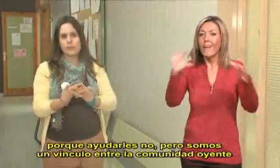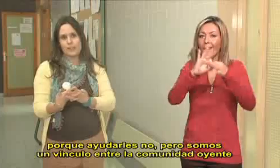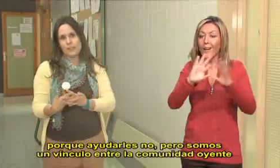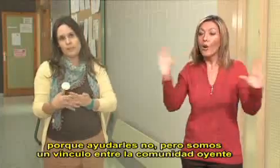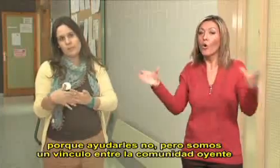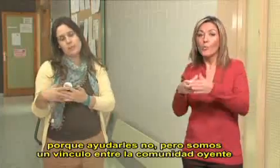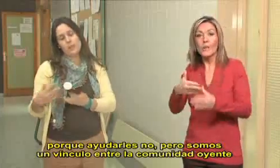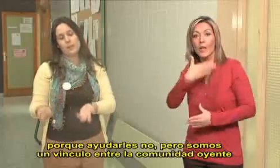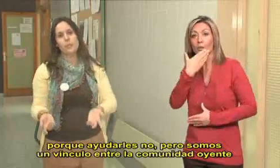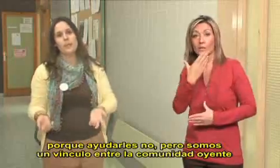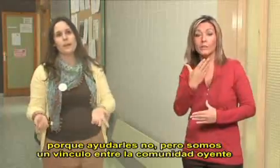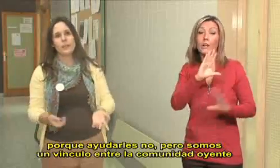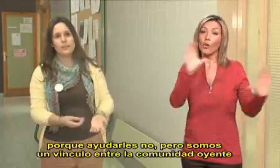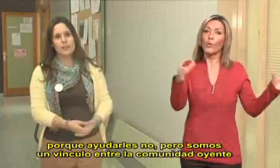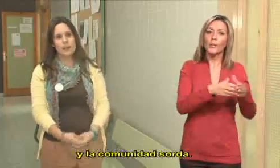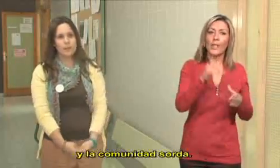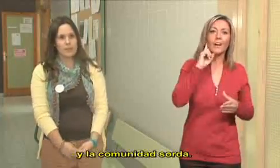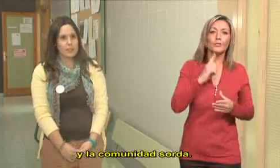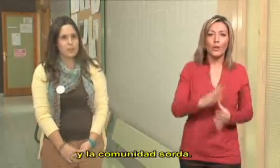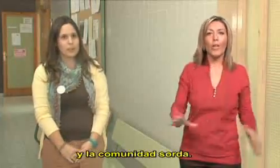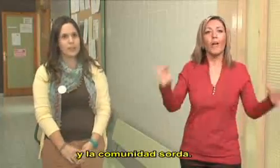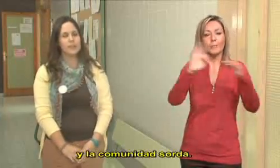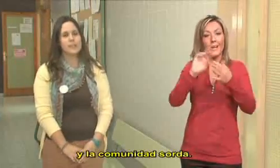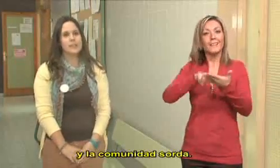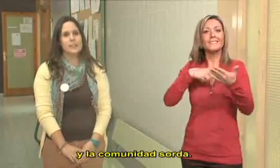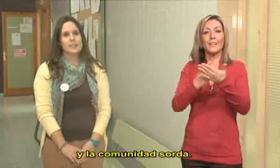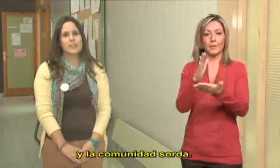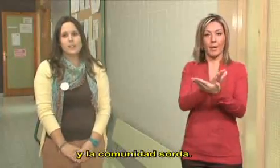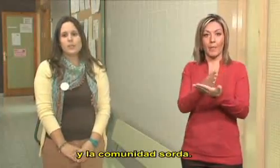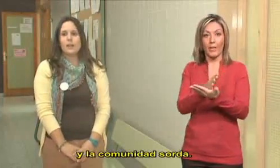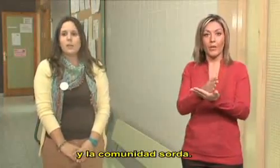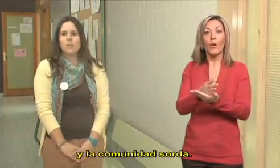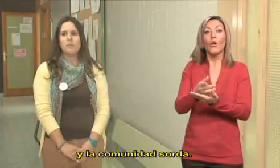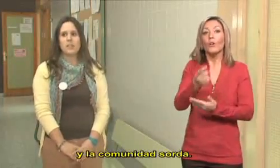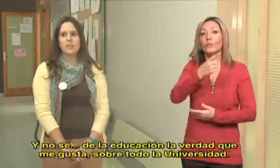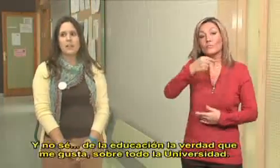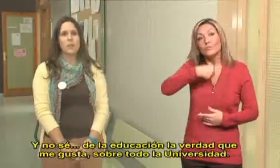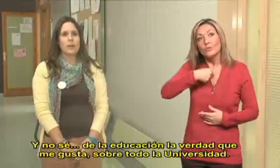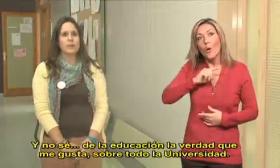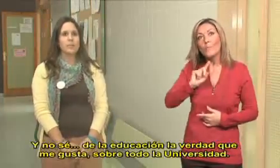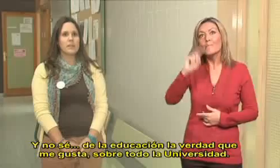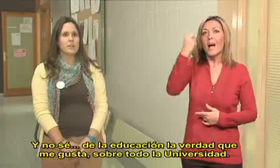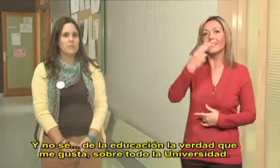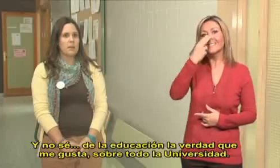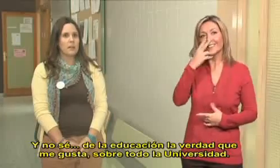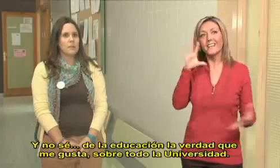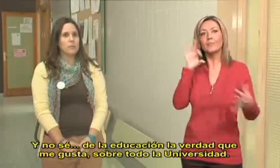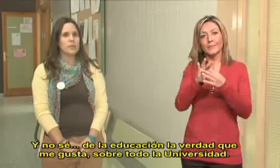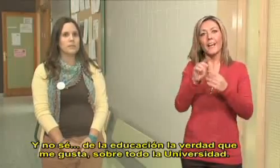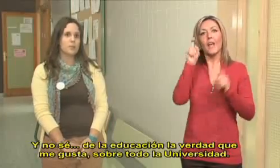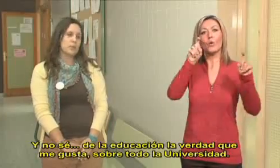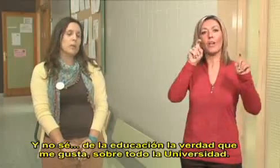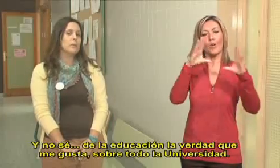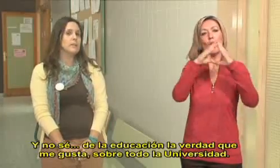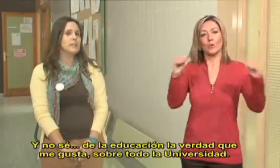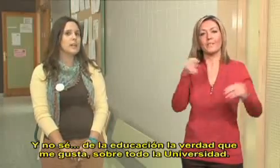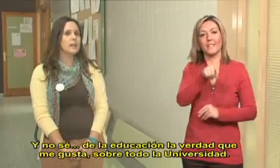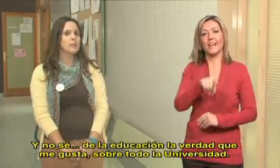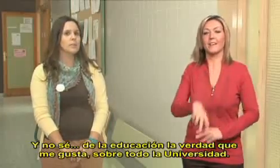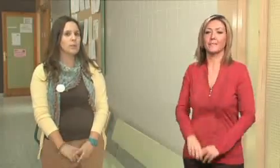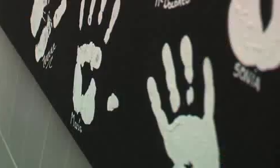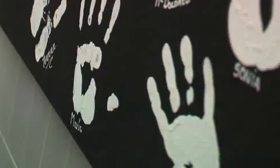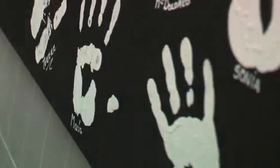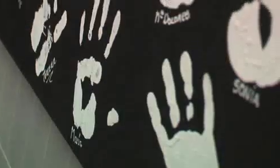un vínculo entre la comunidad oyente y la comunidad sorda. Y no sé, la educación, la verdad que me gusta, sobre todo la